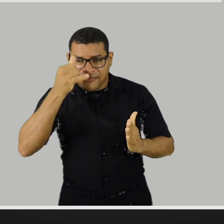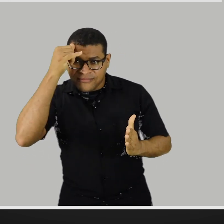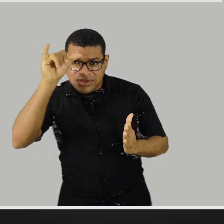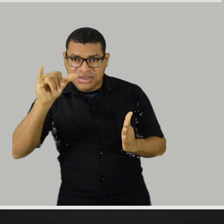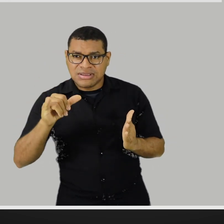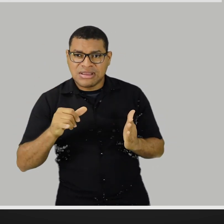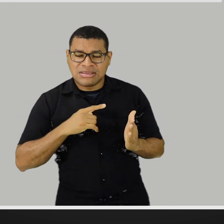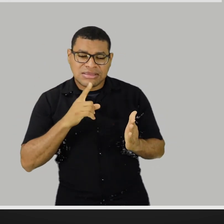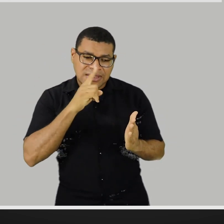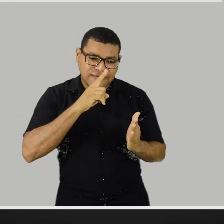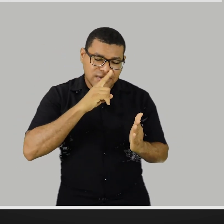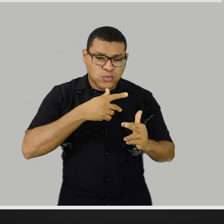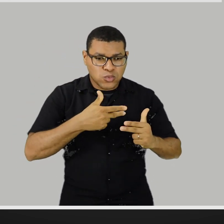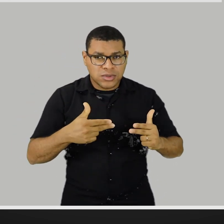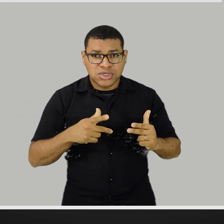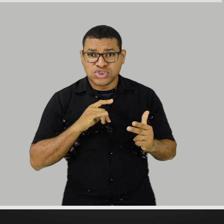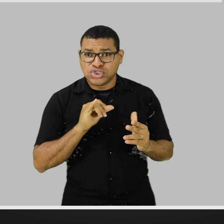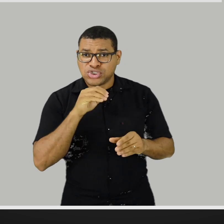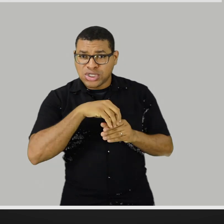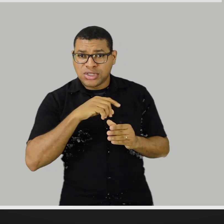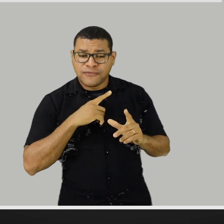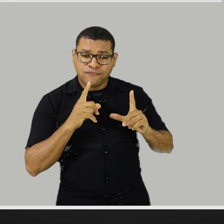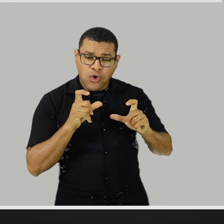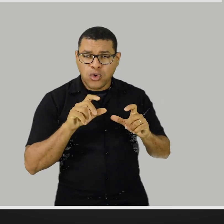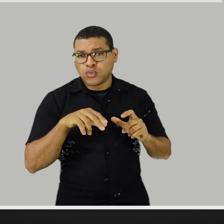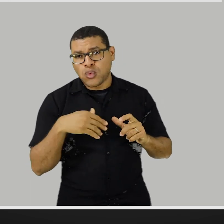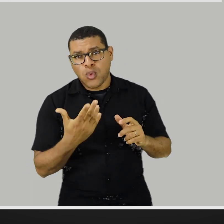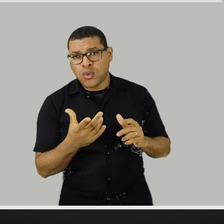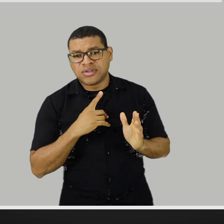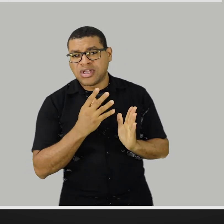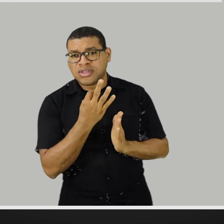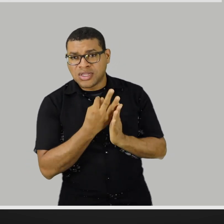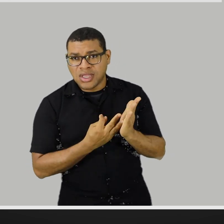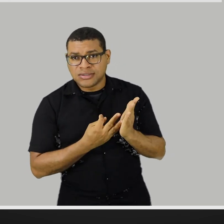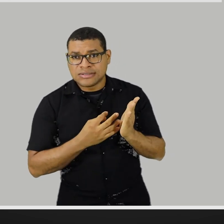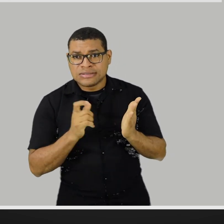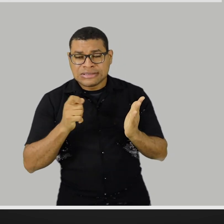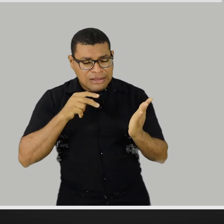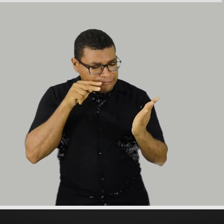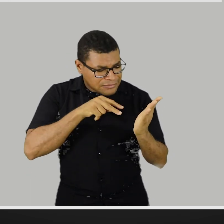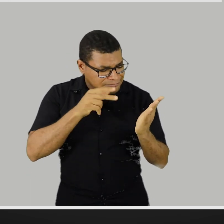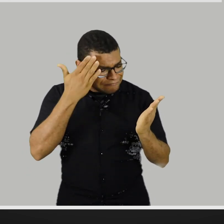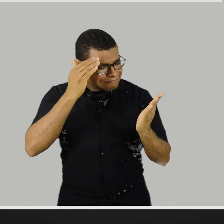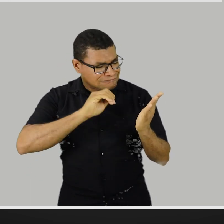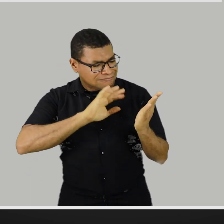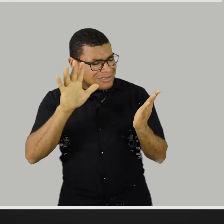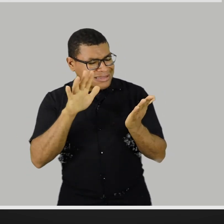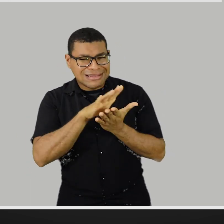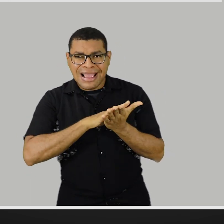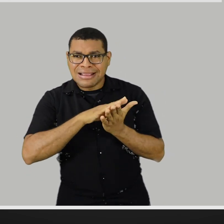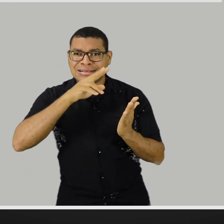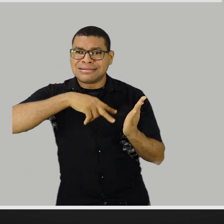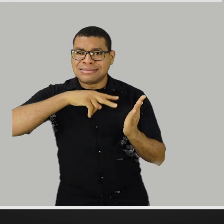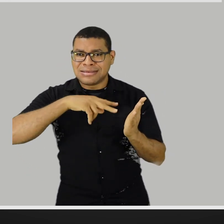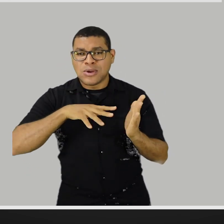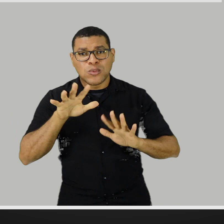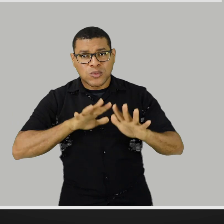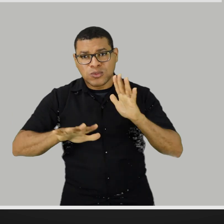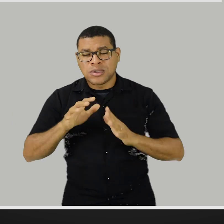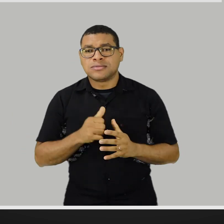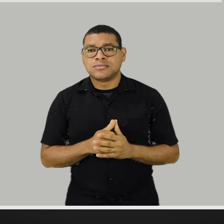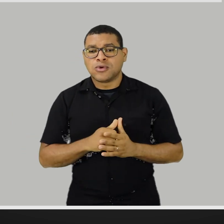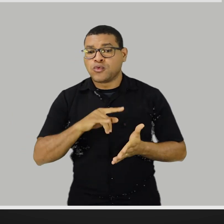foto ou em texto que prejudiquem sua perfeita identificação digitalização e leitura todos os documentos solicitados